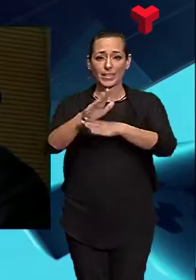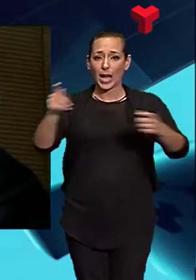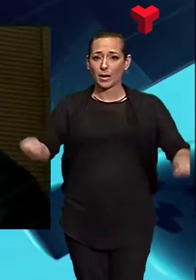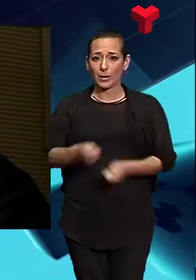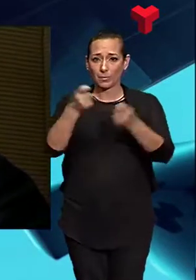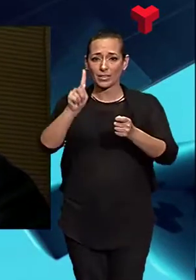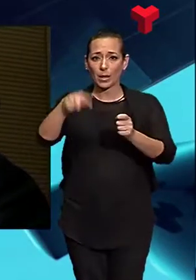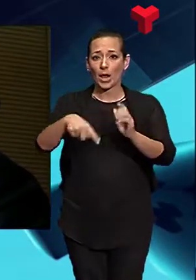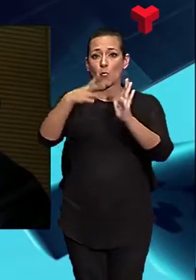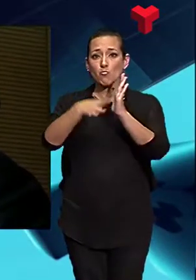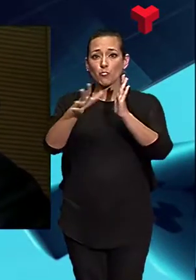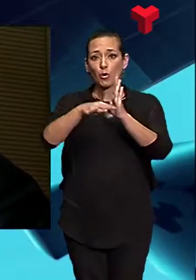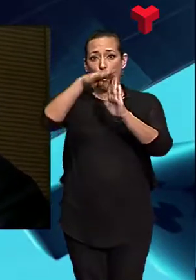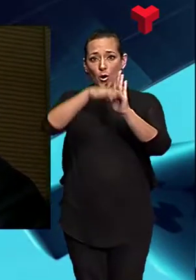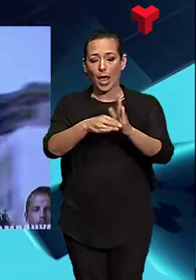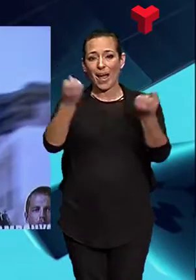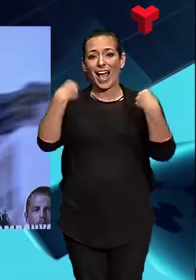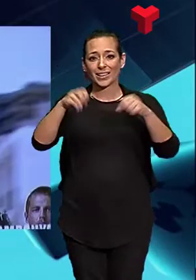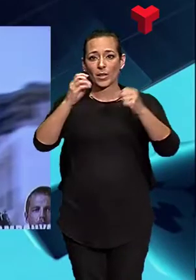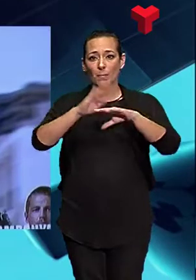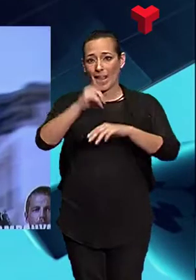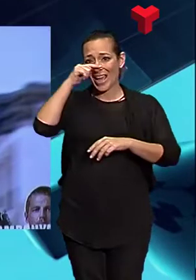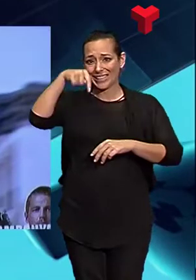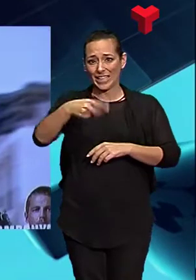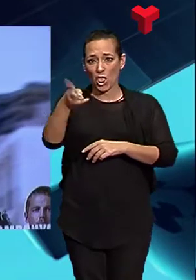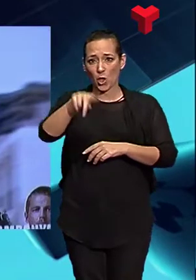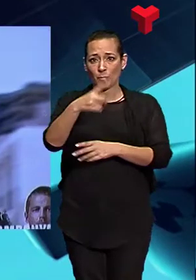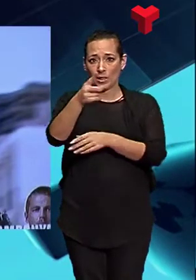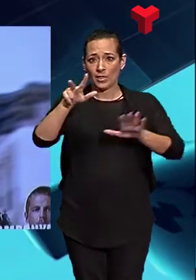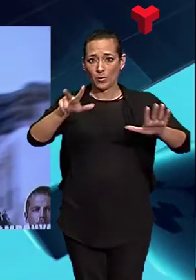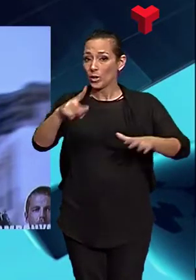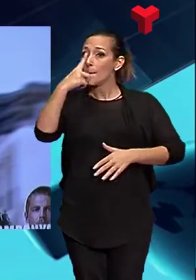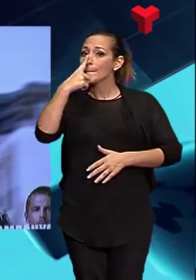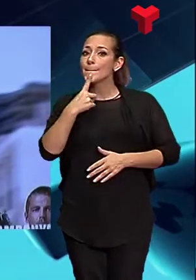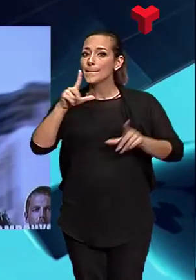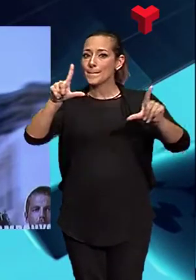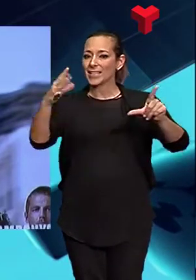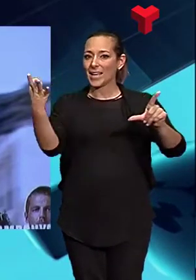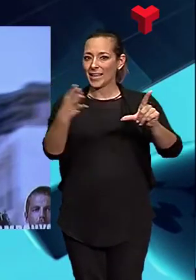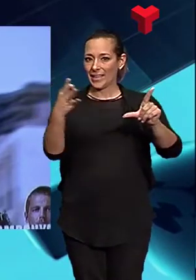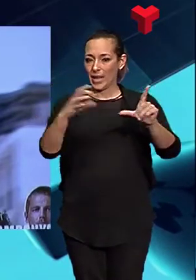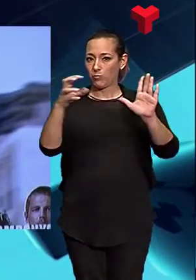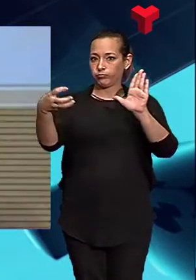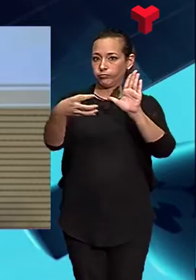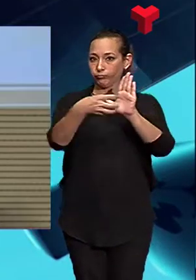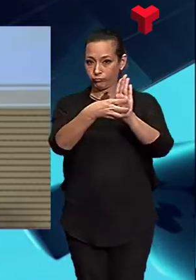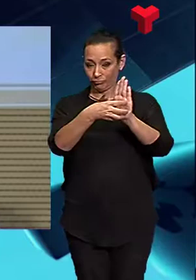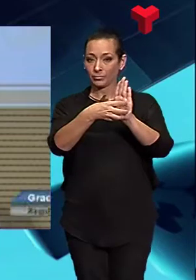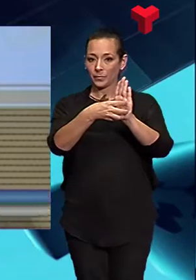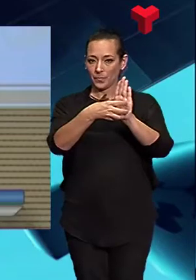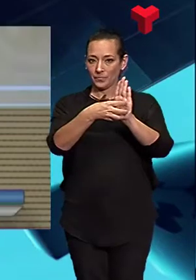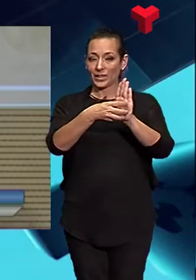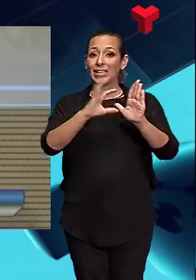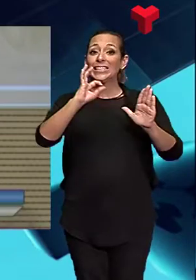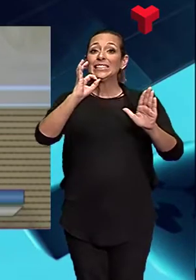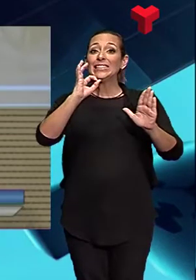d'activitats per aquest 2018. La imatge és, en aquesta ocasió, el hashtag ni una més. La imatge de